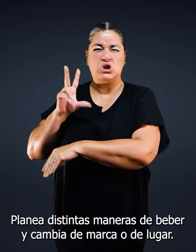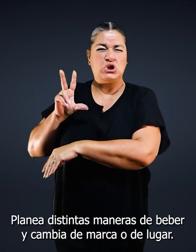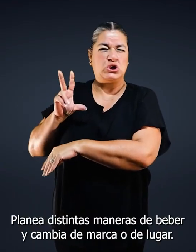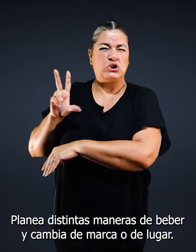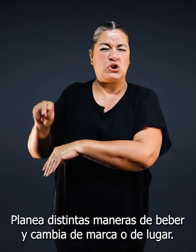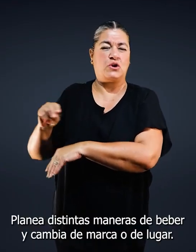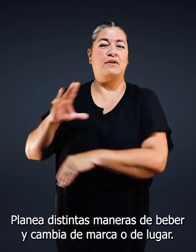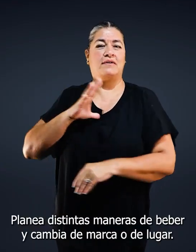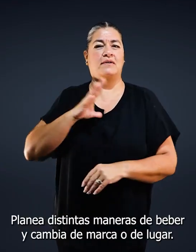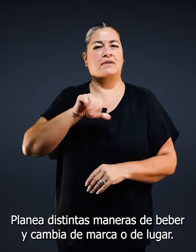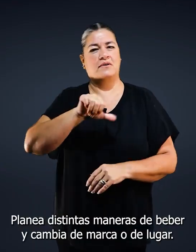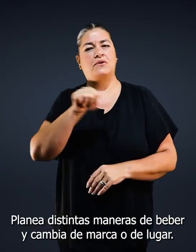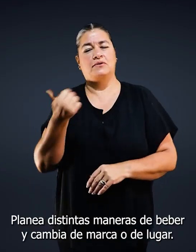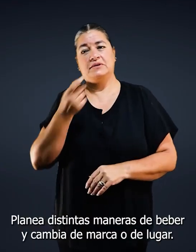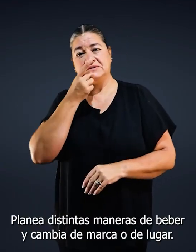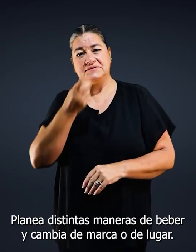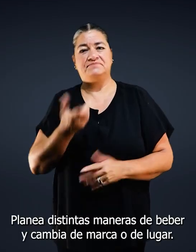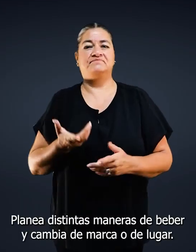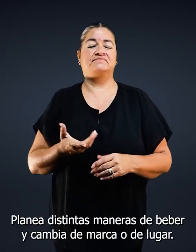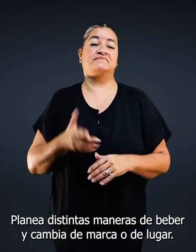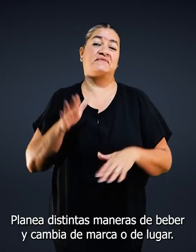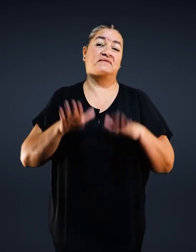Planea distintas maneras de beber y cambia de marca o de lugar.